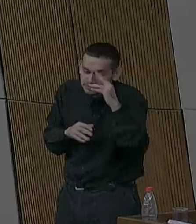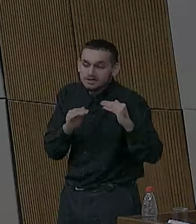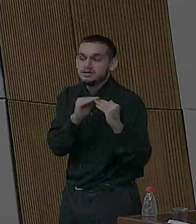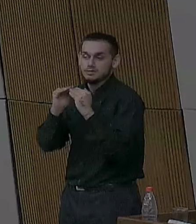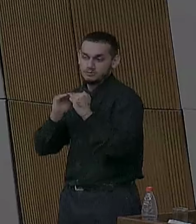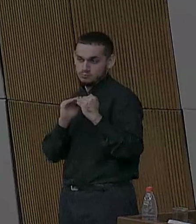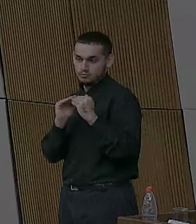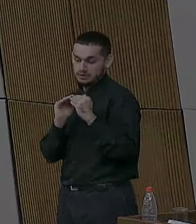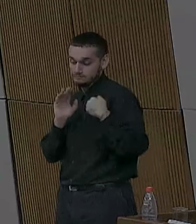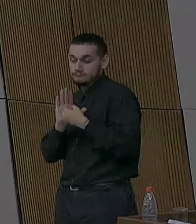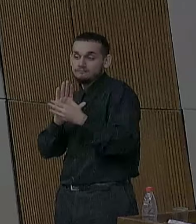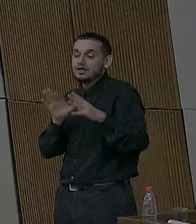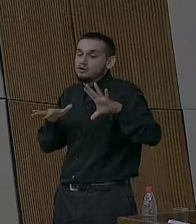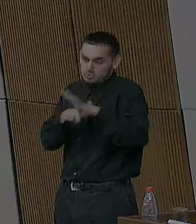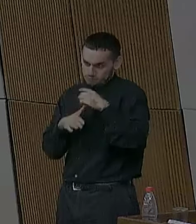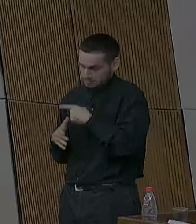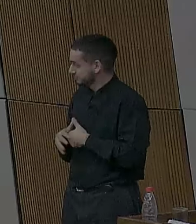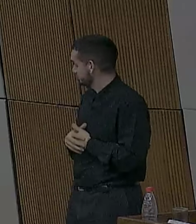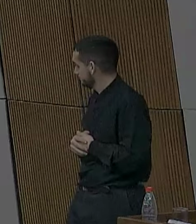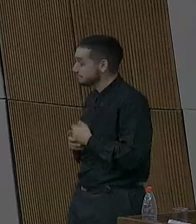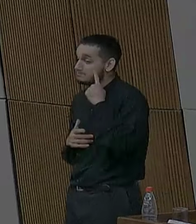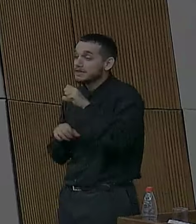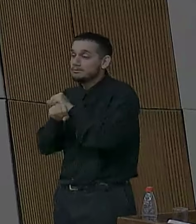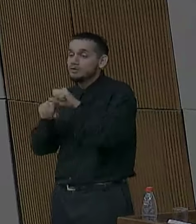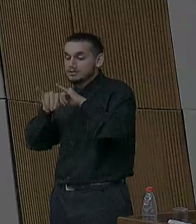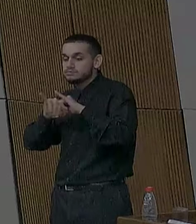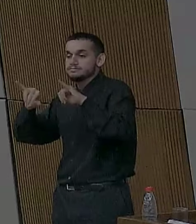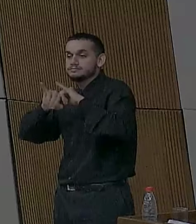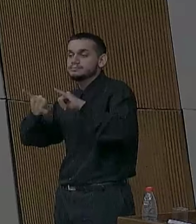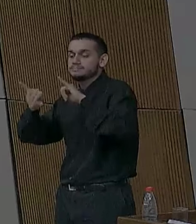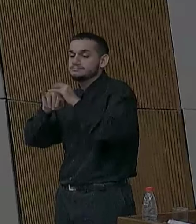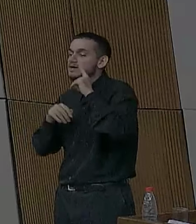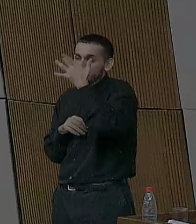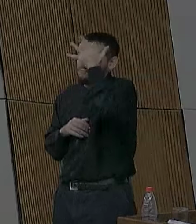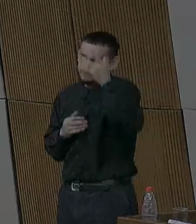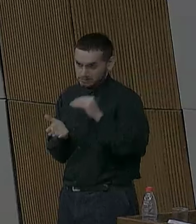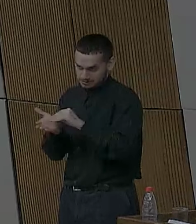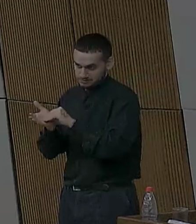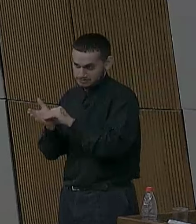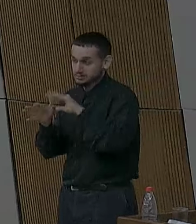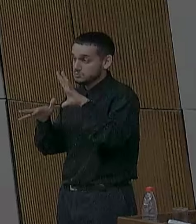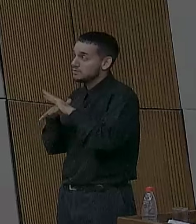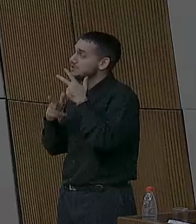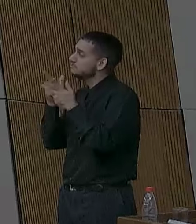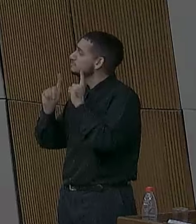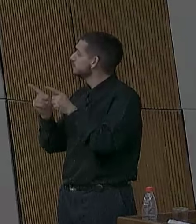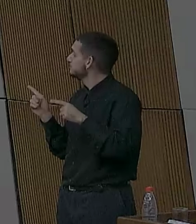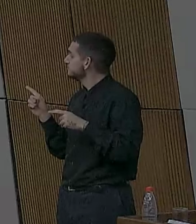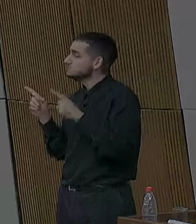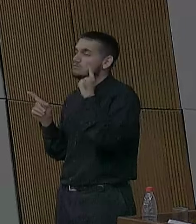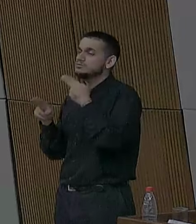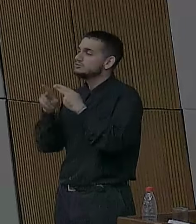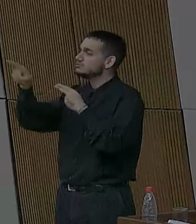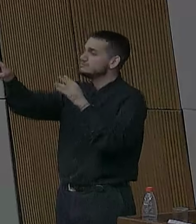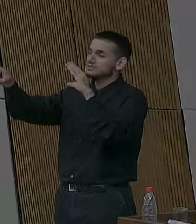sobre todo valernos de eso para poder proponer algo que sea real. Así como decía también César,